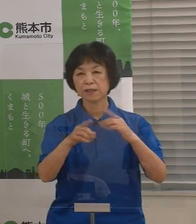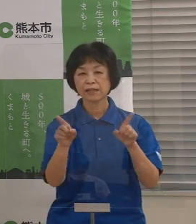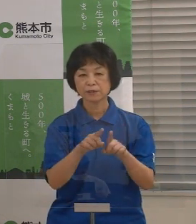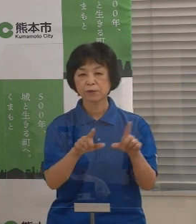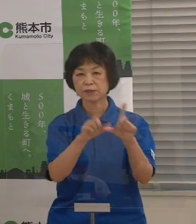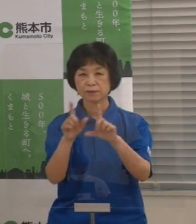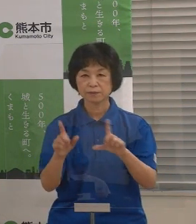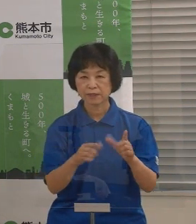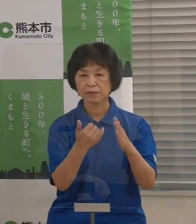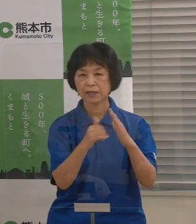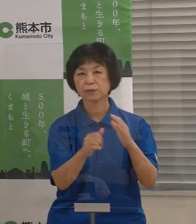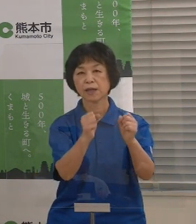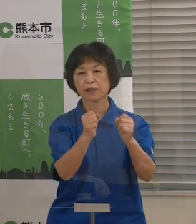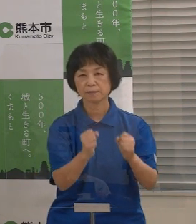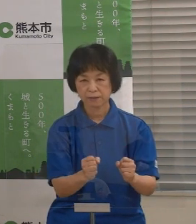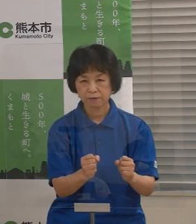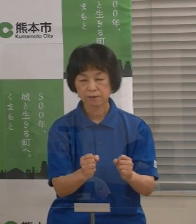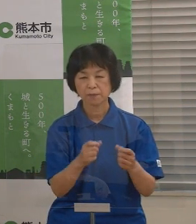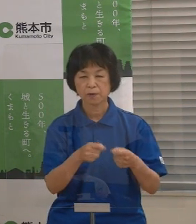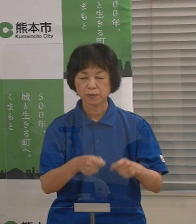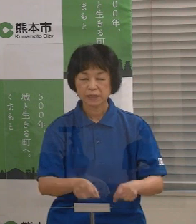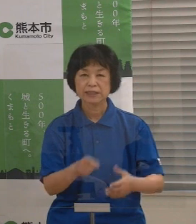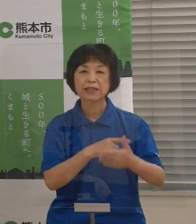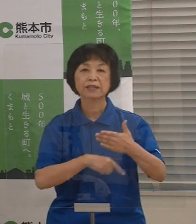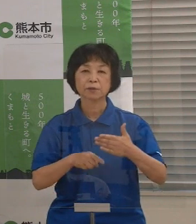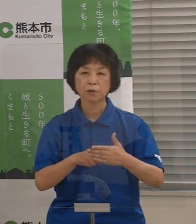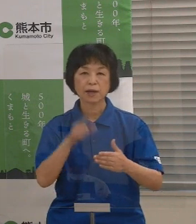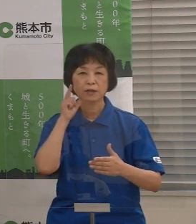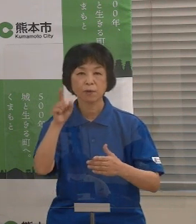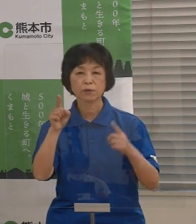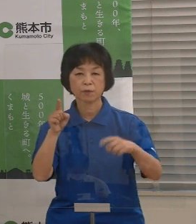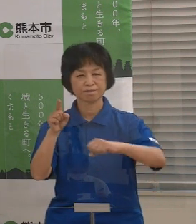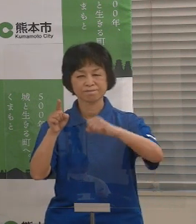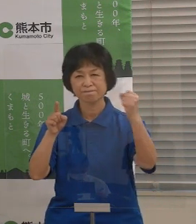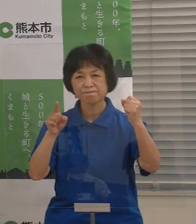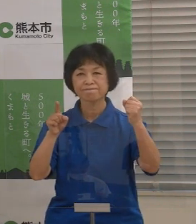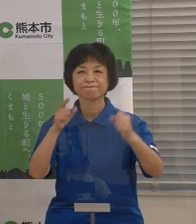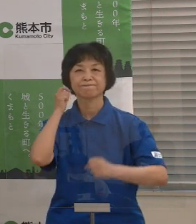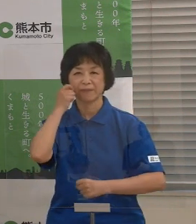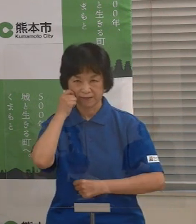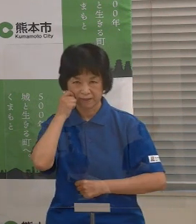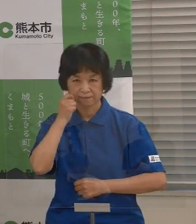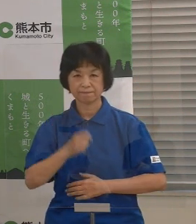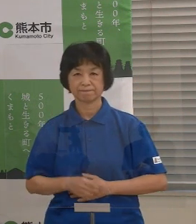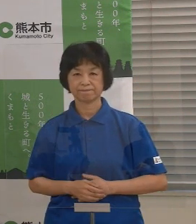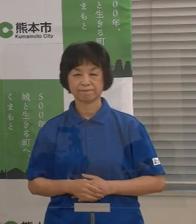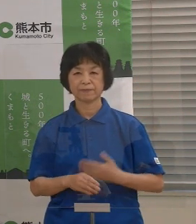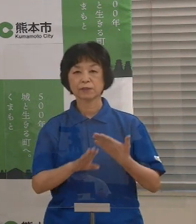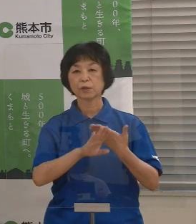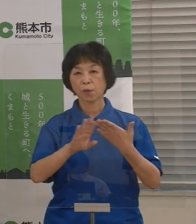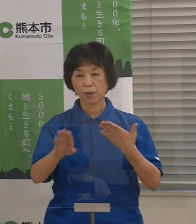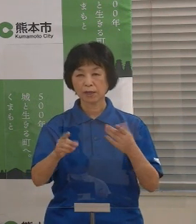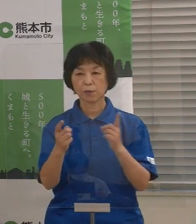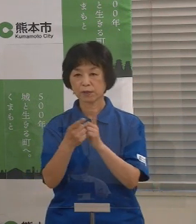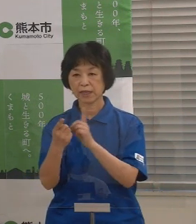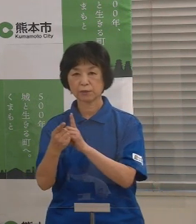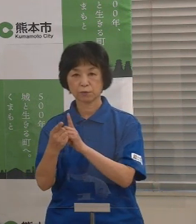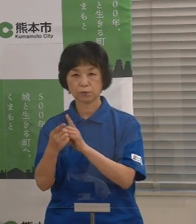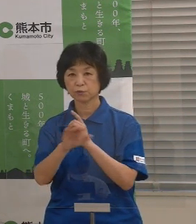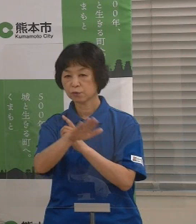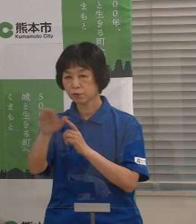が、詳細についてはご本人のご意向により非公表です。その他接触者については現在調査中